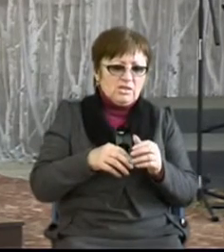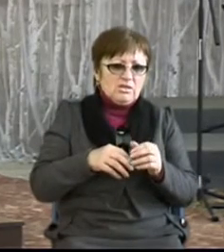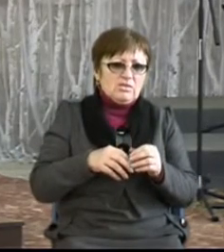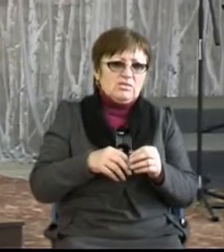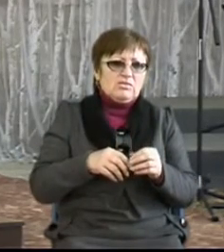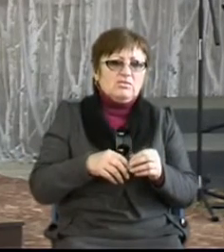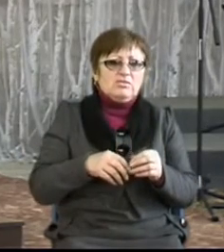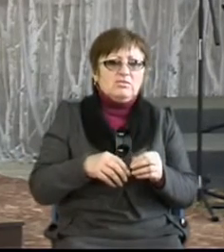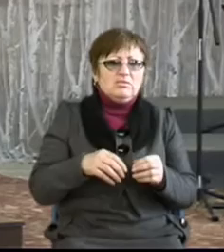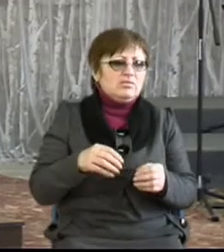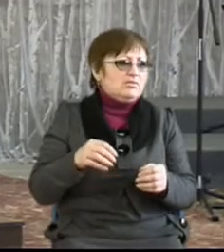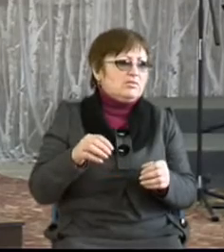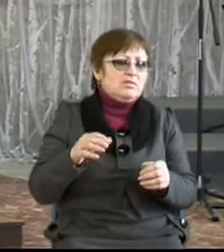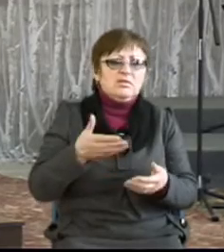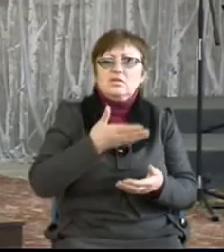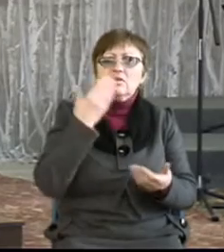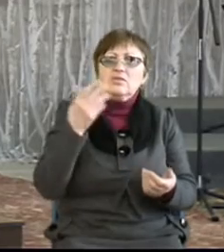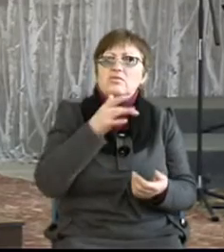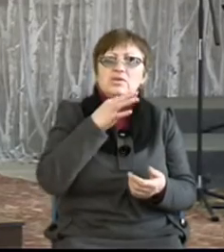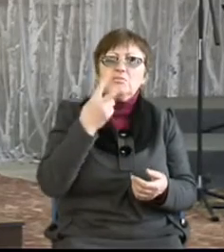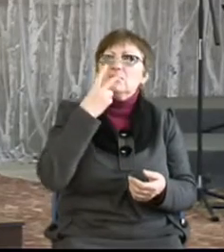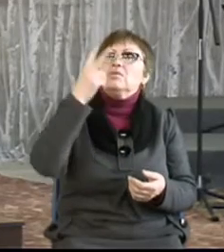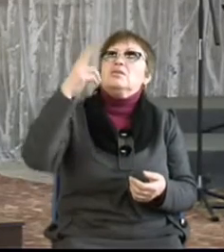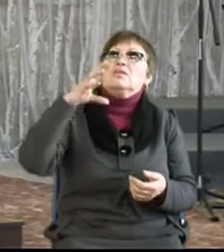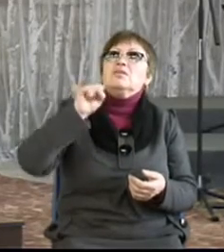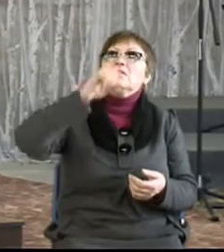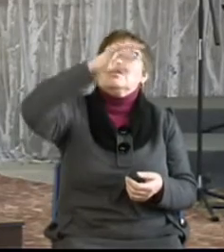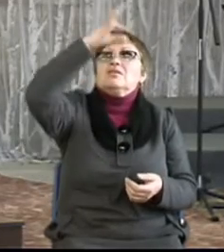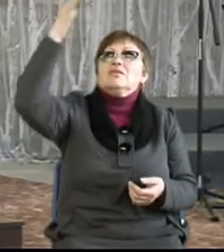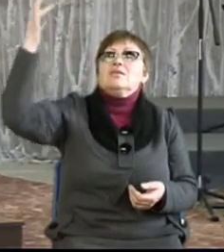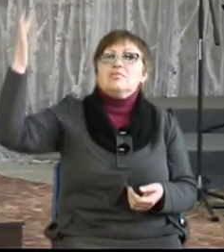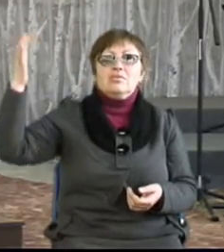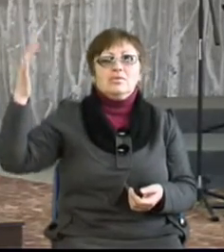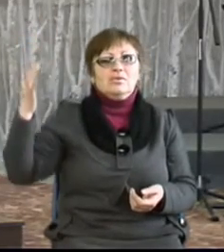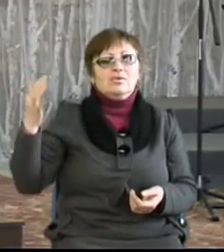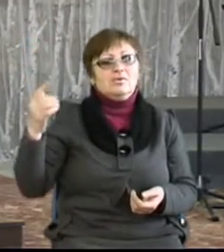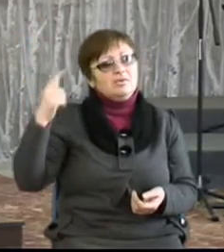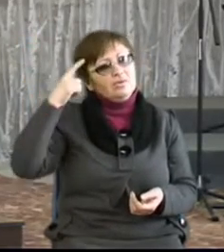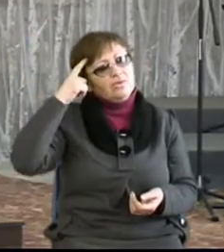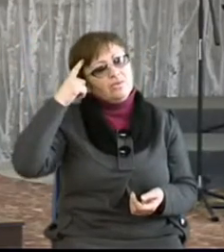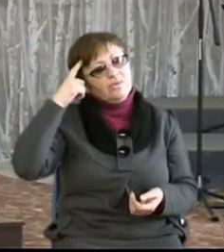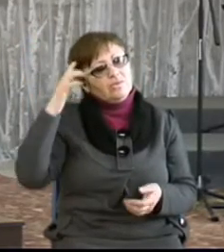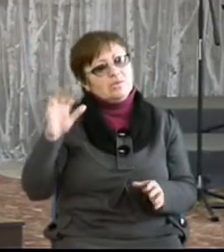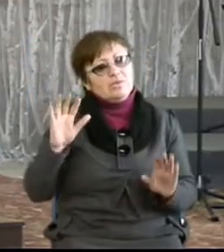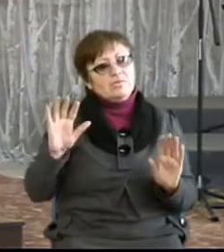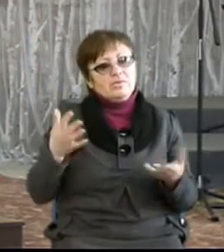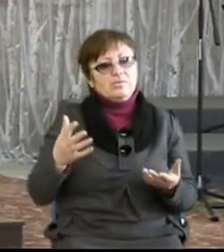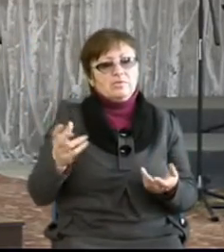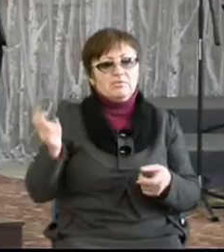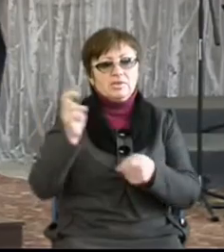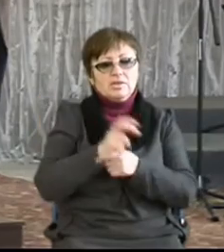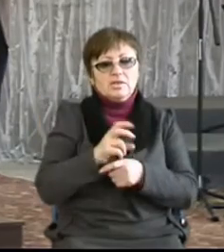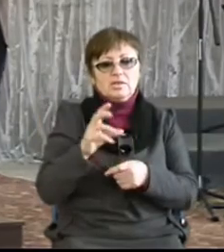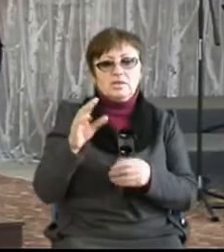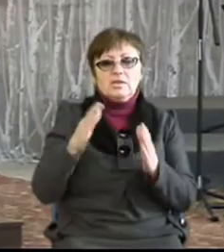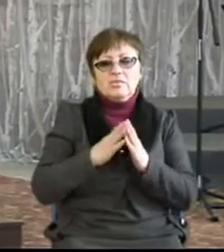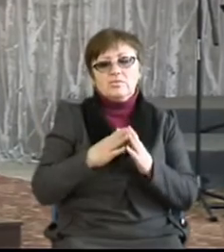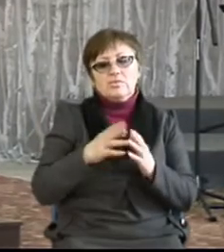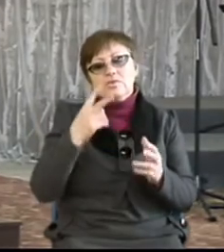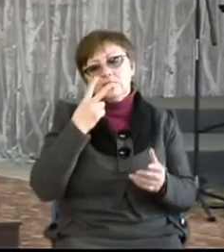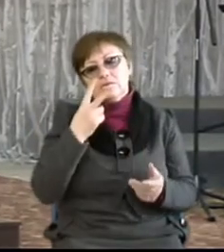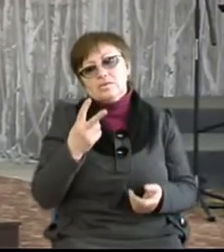что порой некогда взглянуть даже наверх, на небо. Я как-то задумался в определенный момент, приехал как-то домой, смотрю,